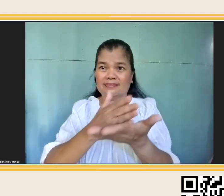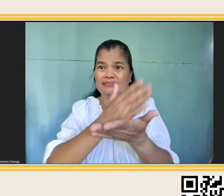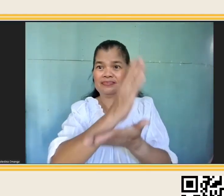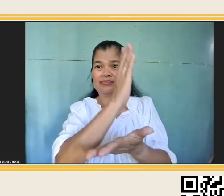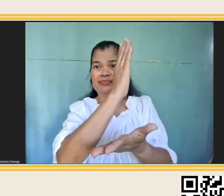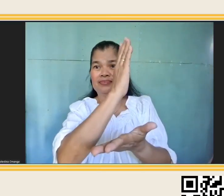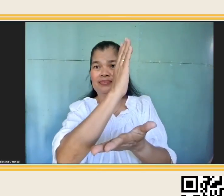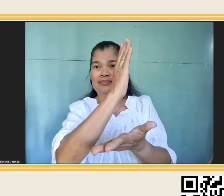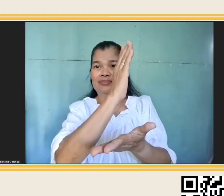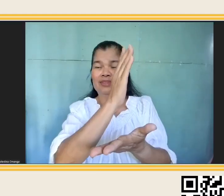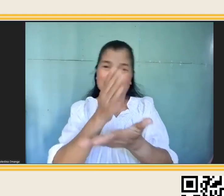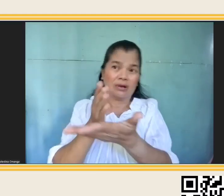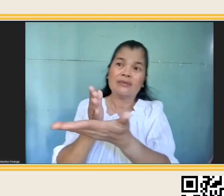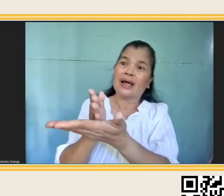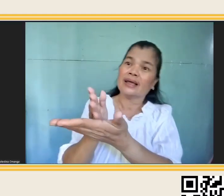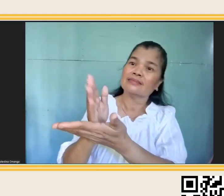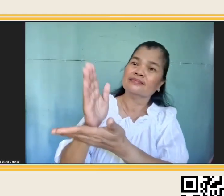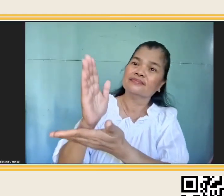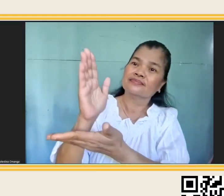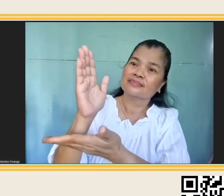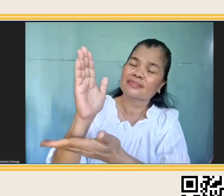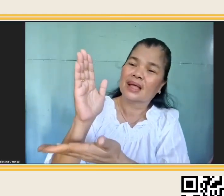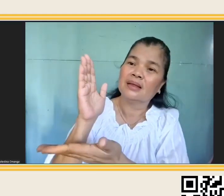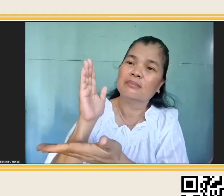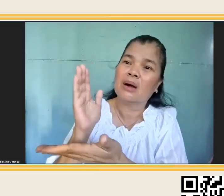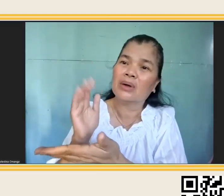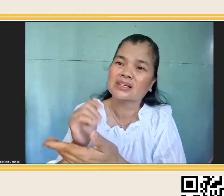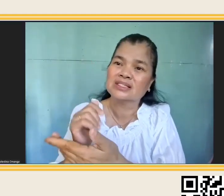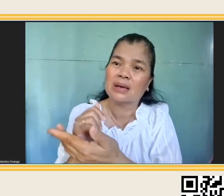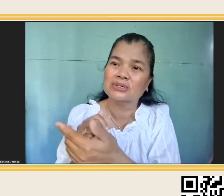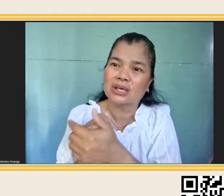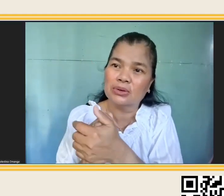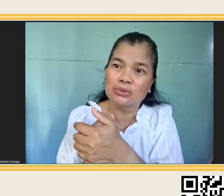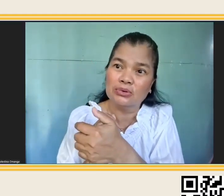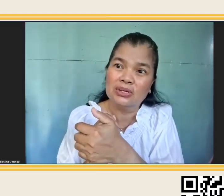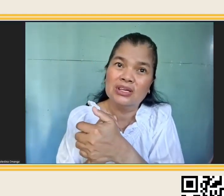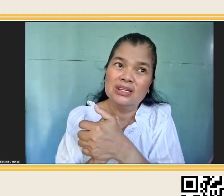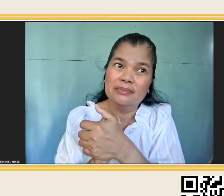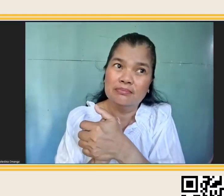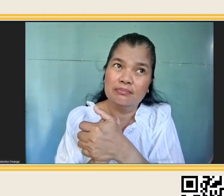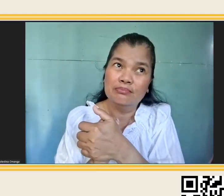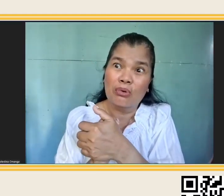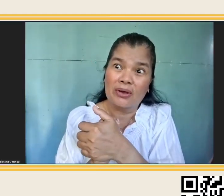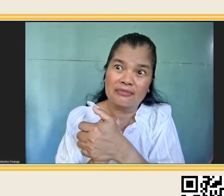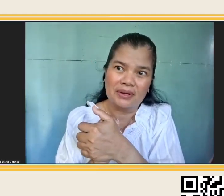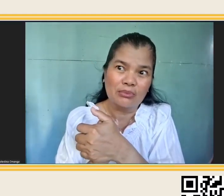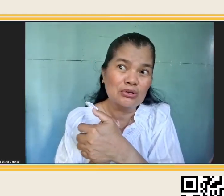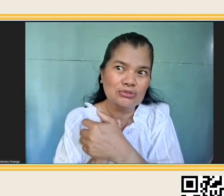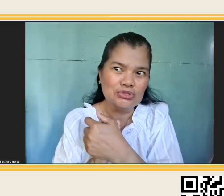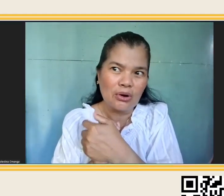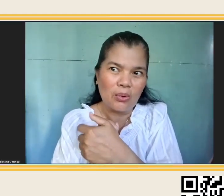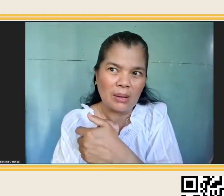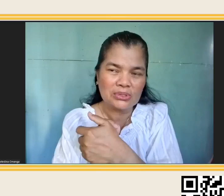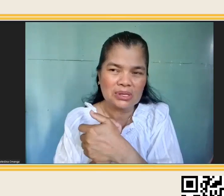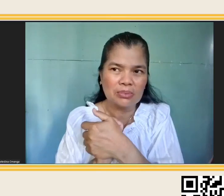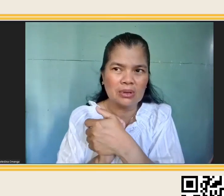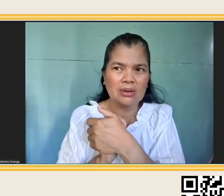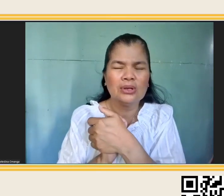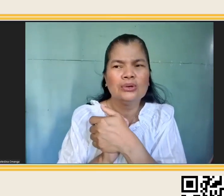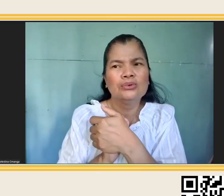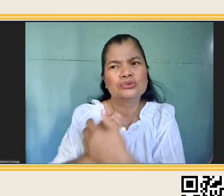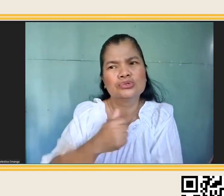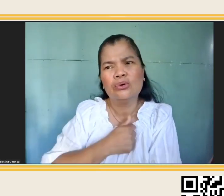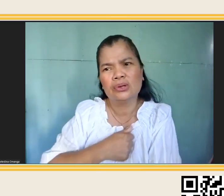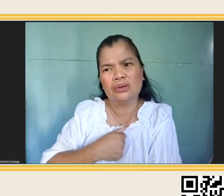right. It's all right. Halimbawa, nagsabi sa'yo yung boyfriend mo, yung jowa mo, sabi